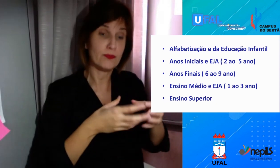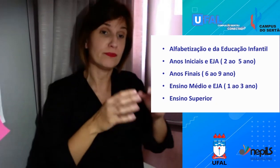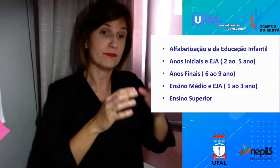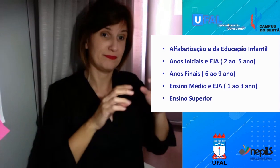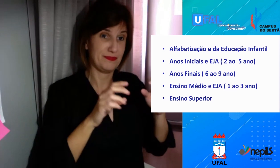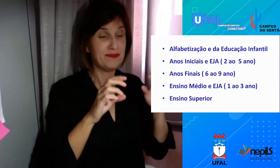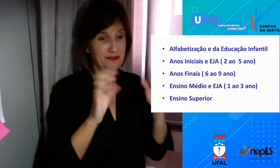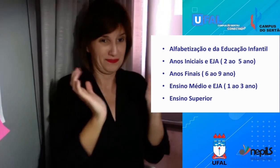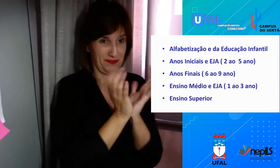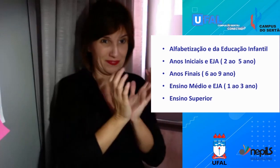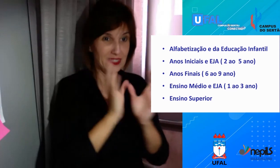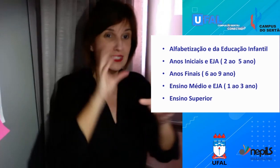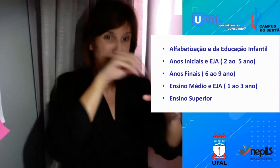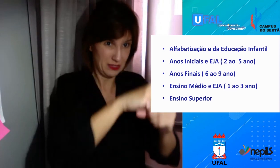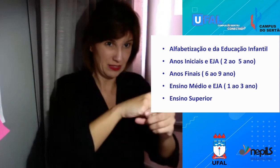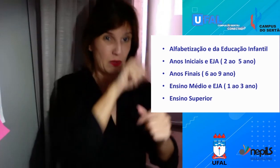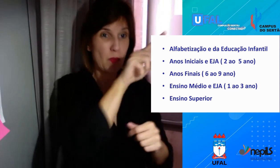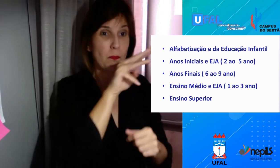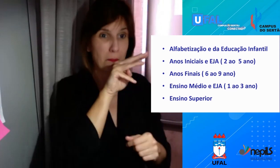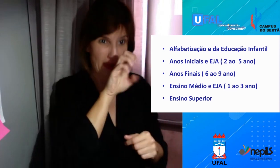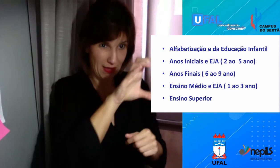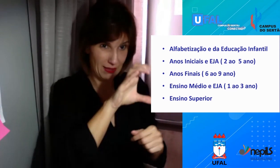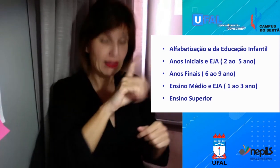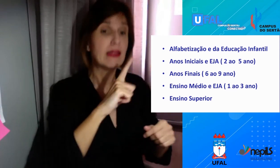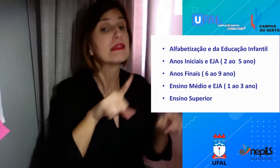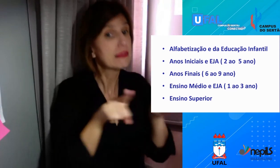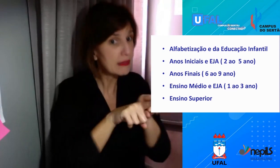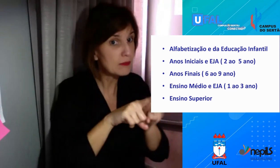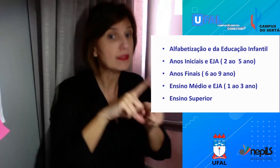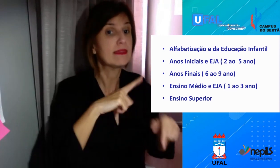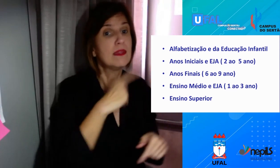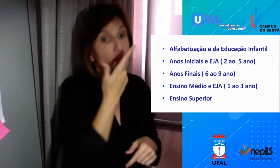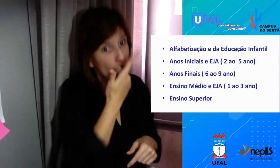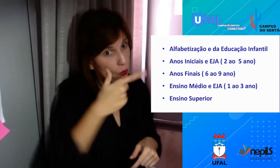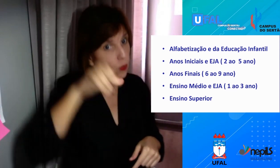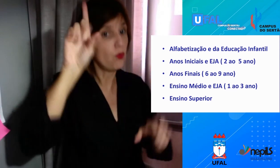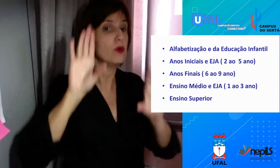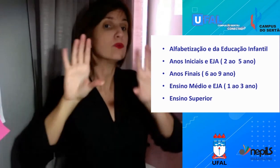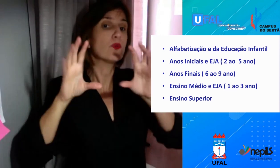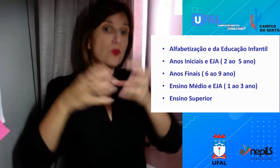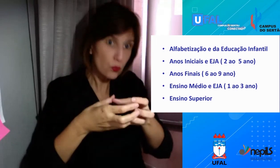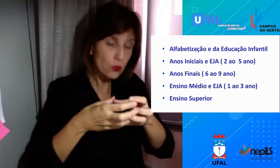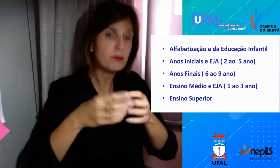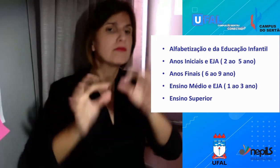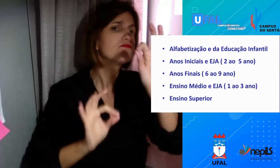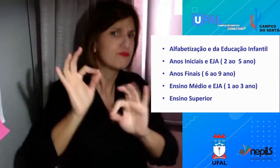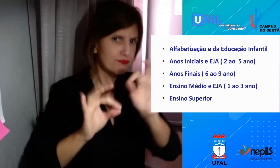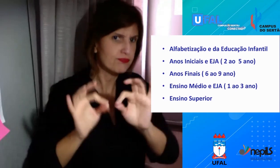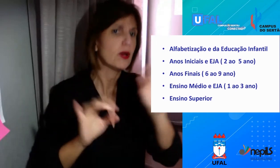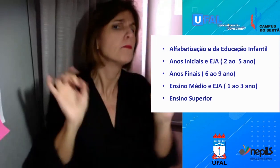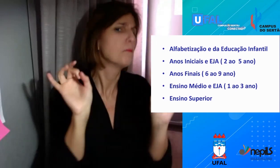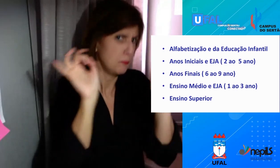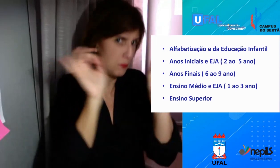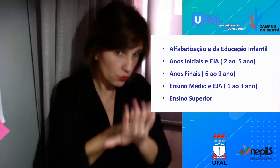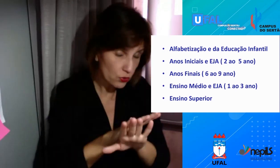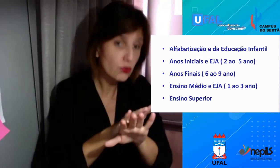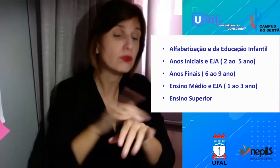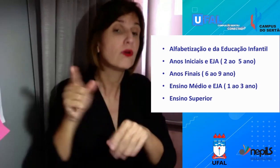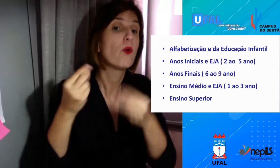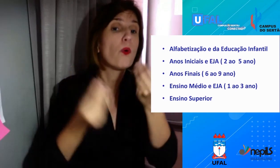que não me atentei a informá-los de que a equipe que tem atuado no MEC, ela conta